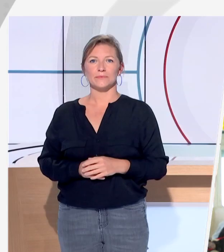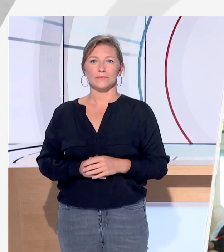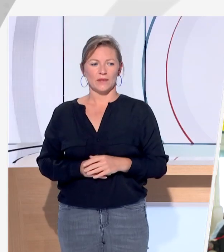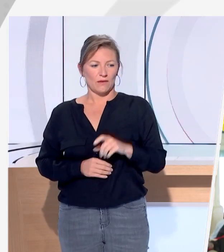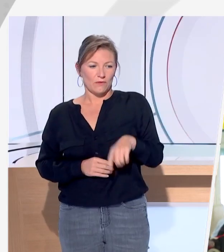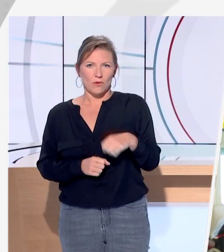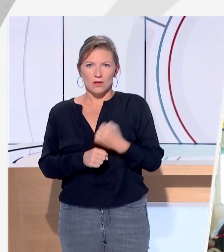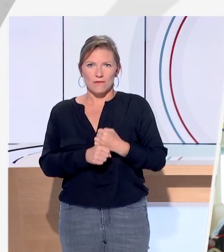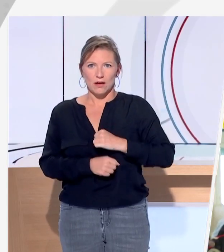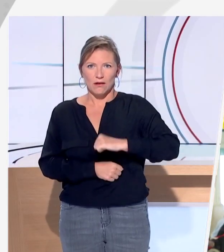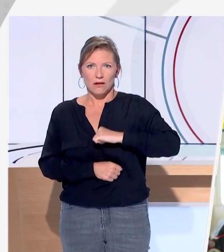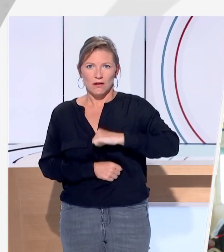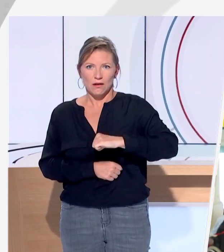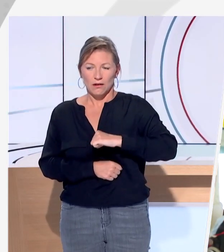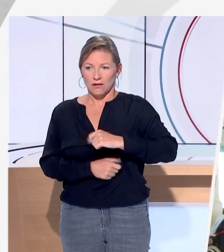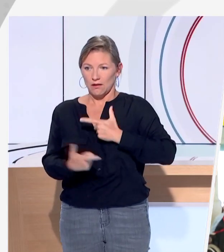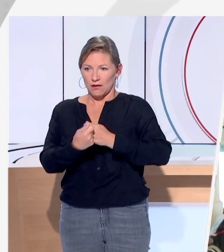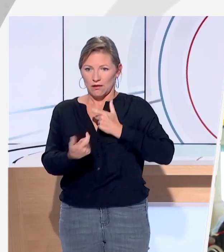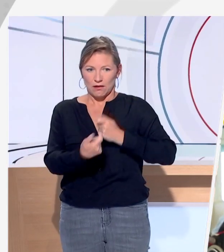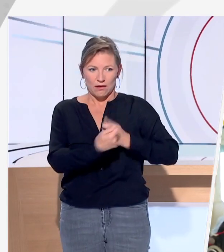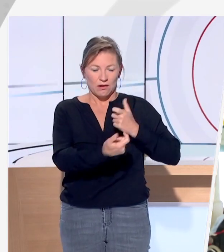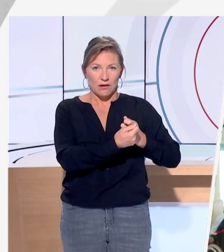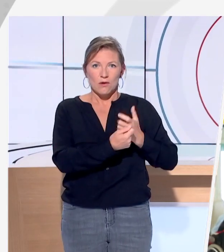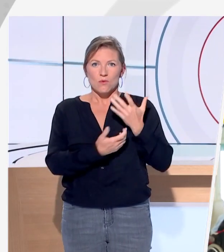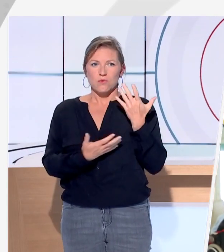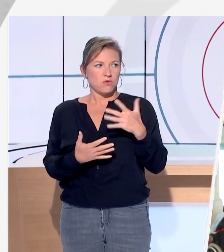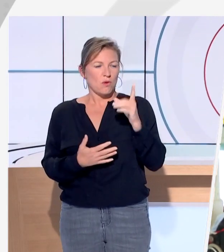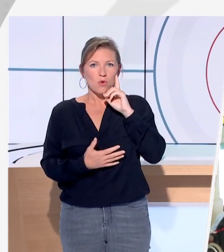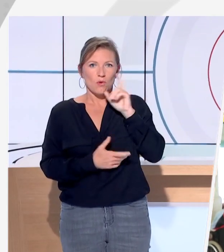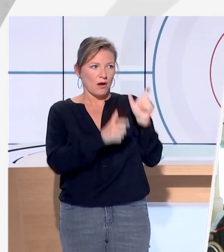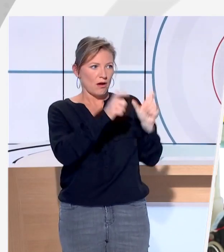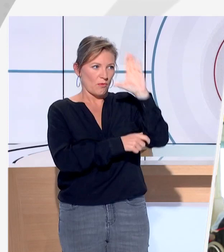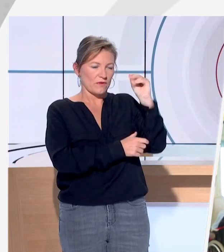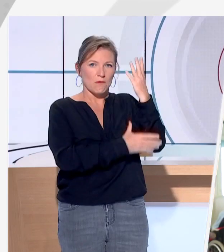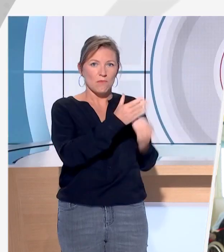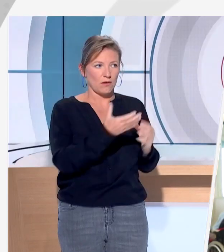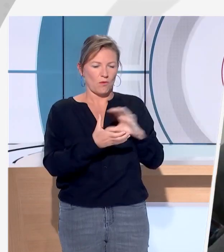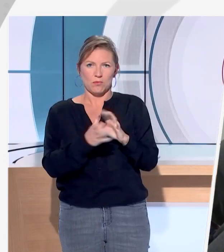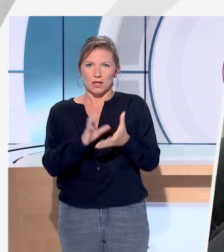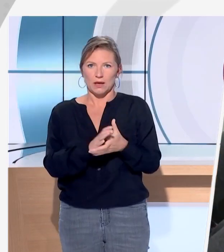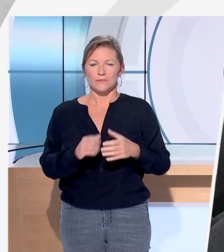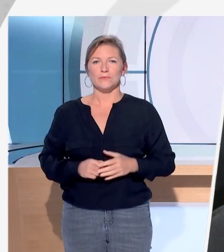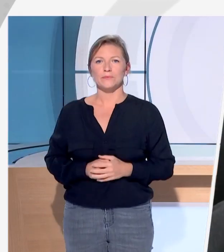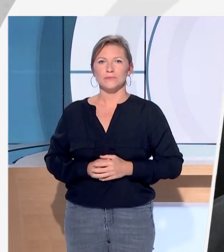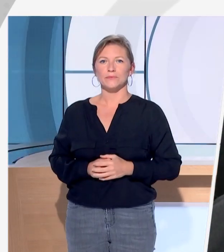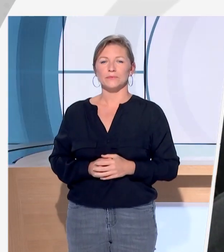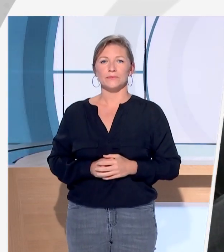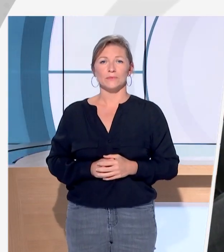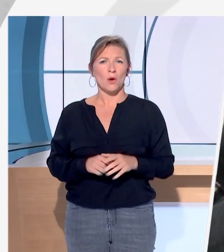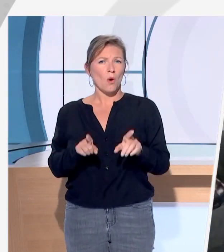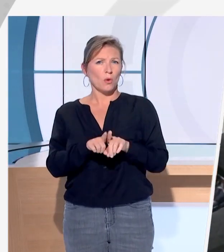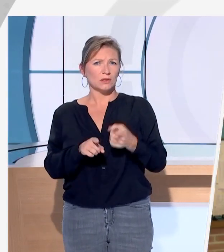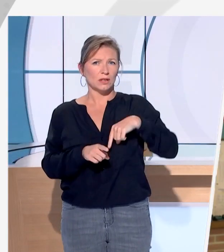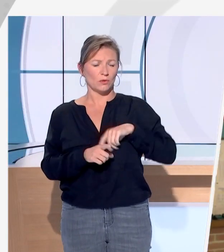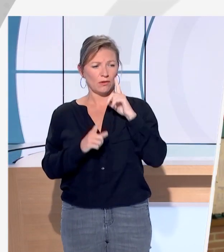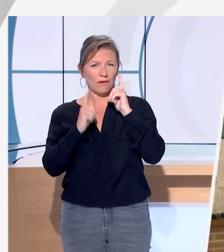Il faut aller toujours vite et vite s'adapter parce que vu qu'il manque du personnel, c'est compliqué. Il faut être